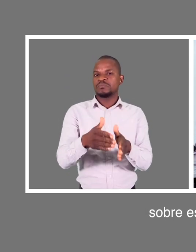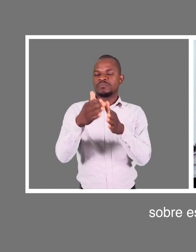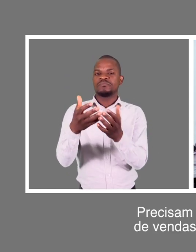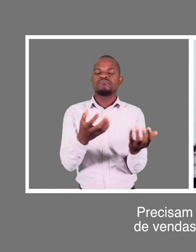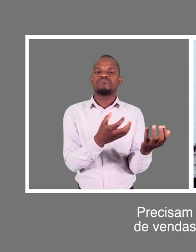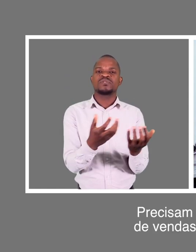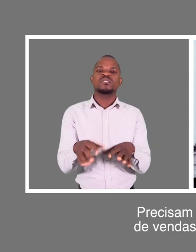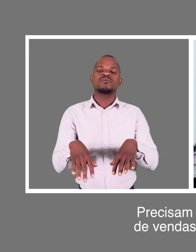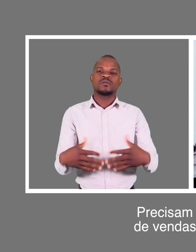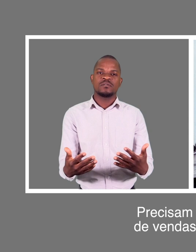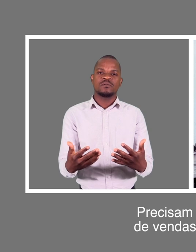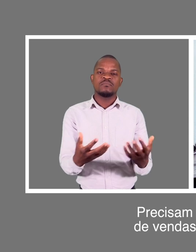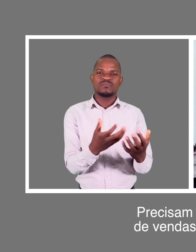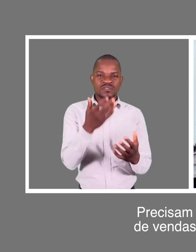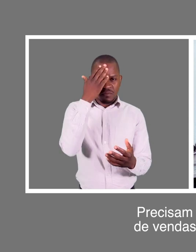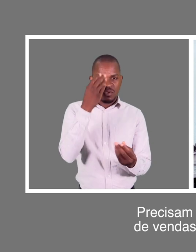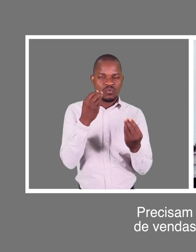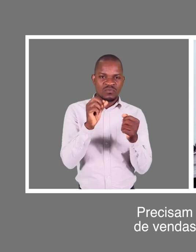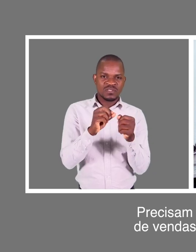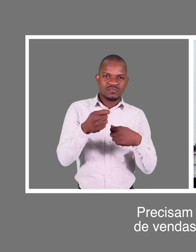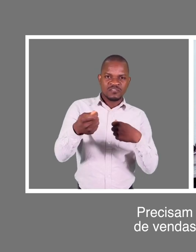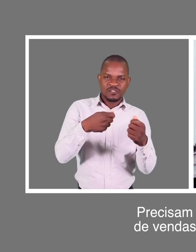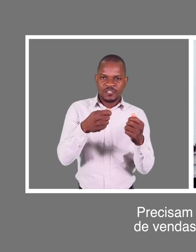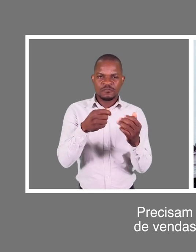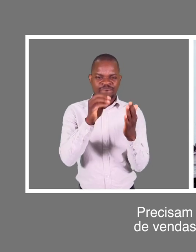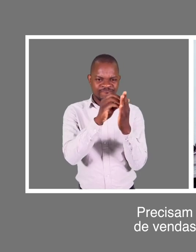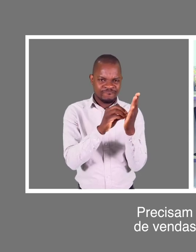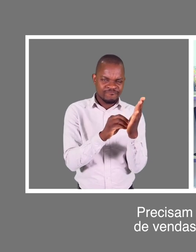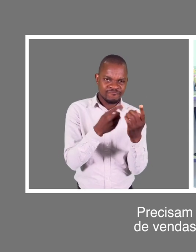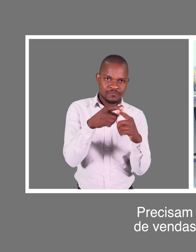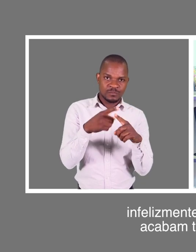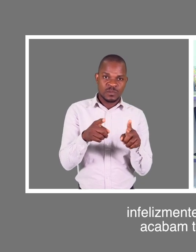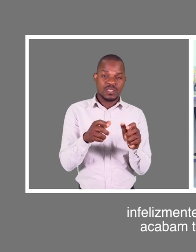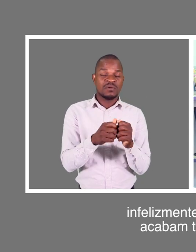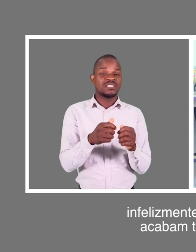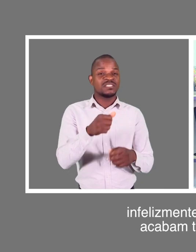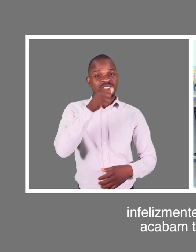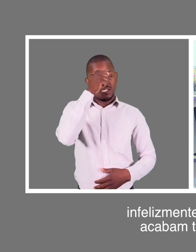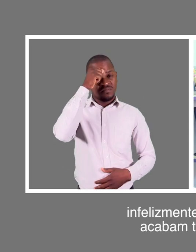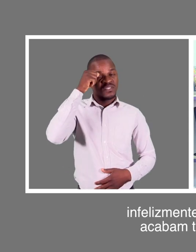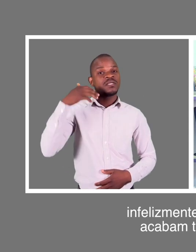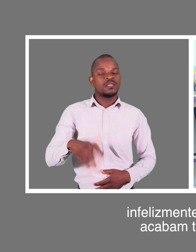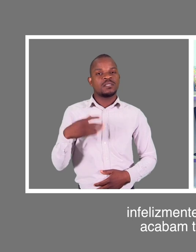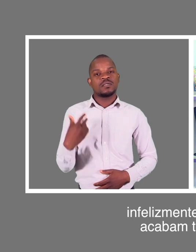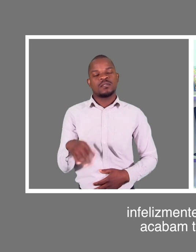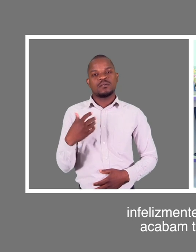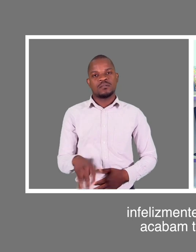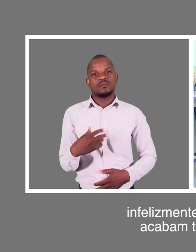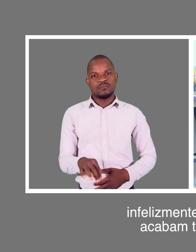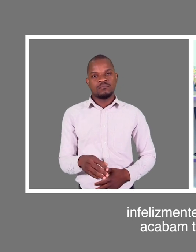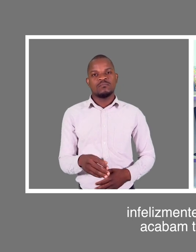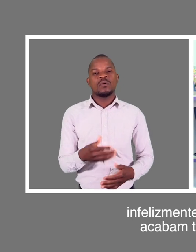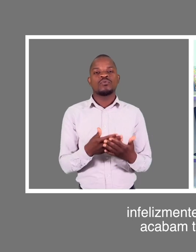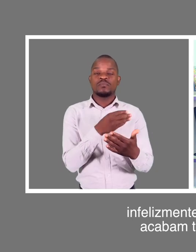pessoas precisam mesmo de ter sempre um sistema de vendas, um sistema de faturação. Mas, infelizmente, devido aos custos elevados,